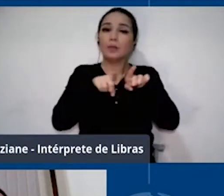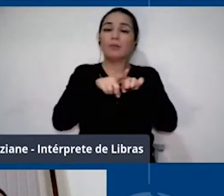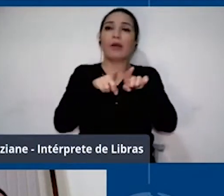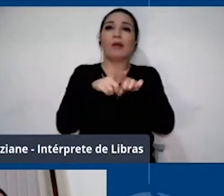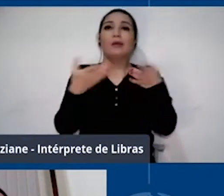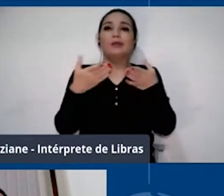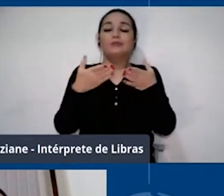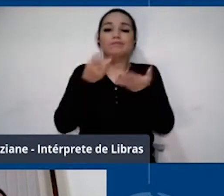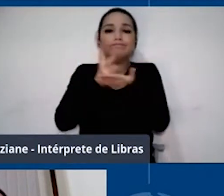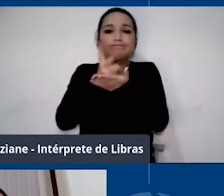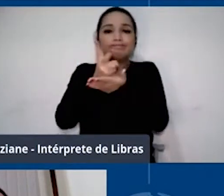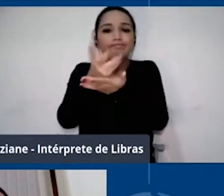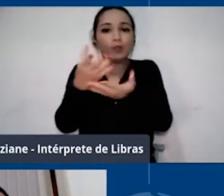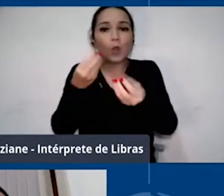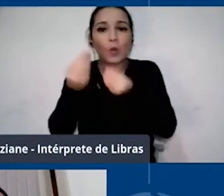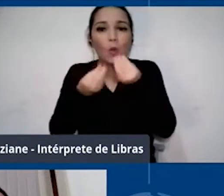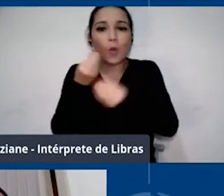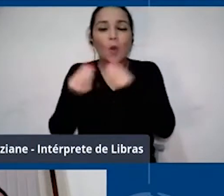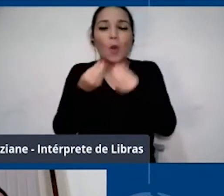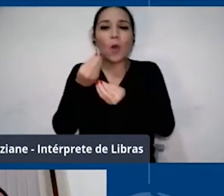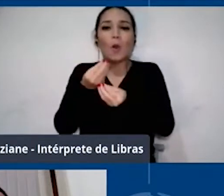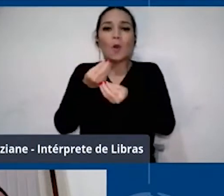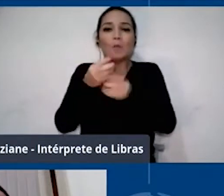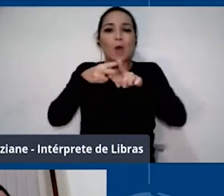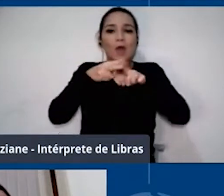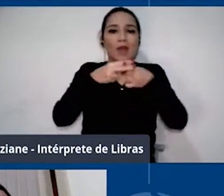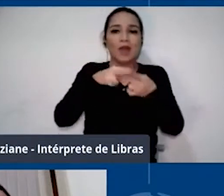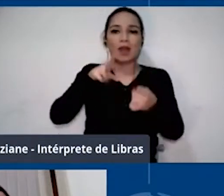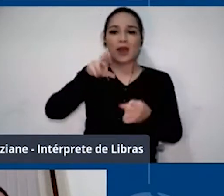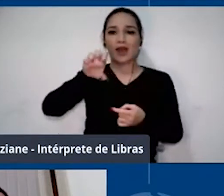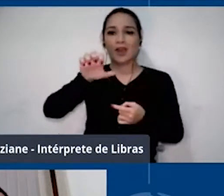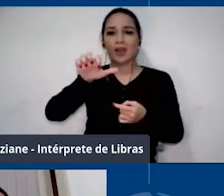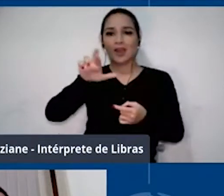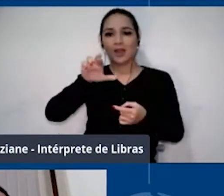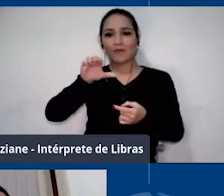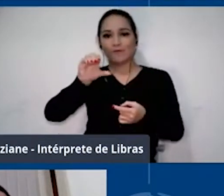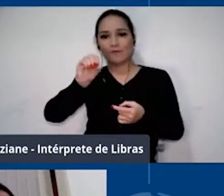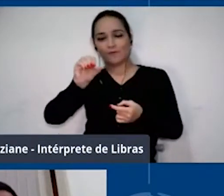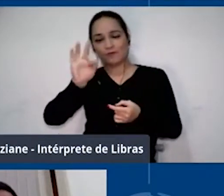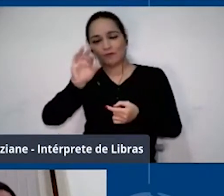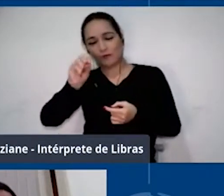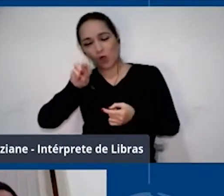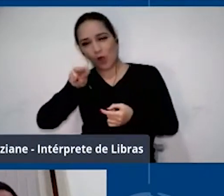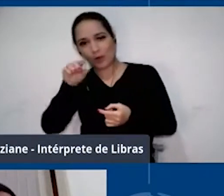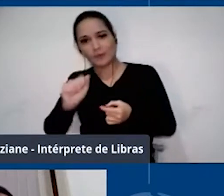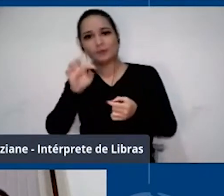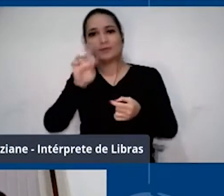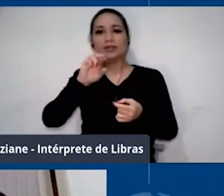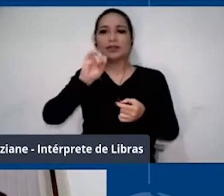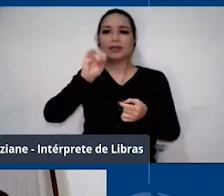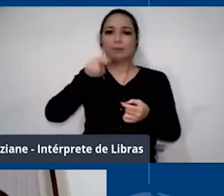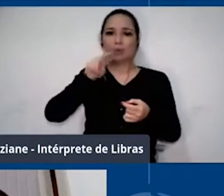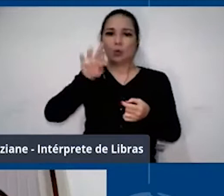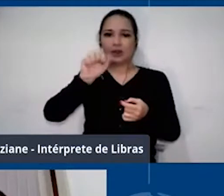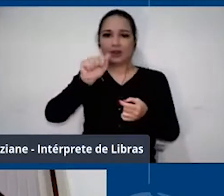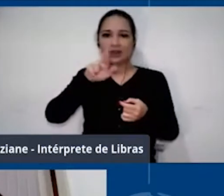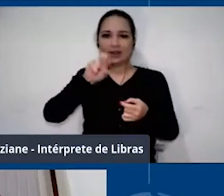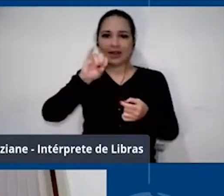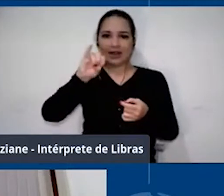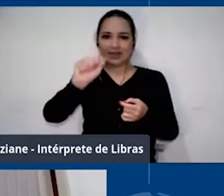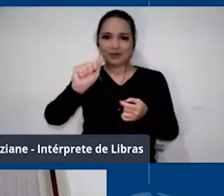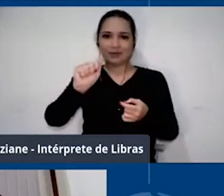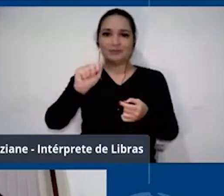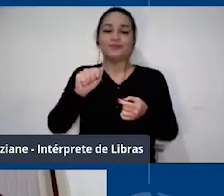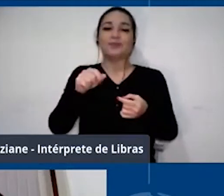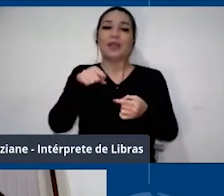tributária, né, comentar um pouco conosco sobre essa importante pauta para a melhoria do ambiente de negócio. Talvez essa